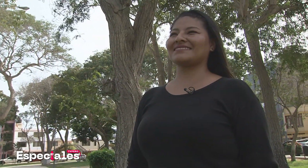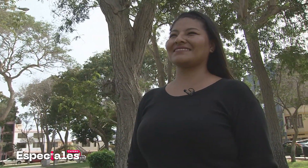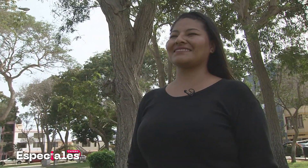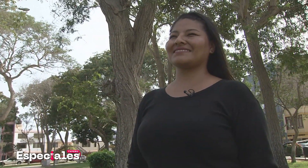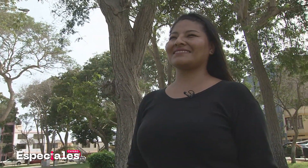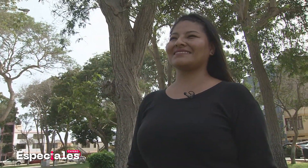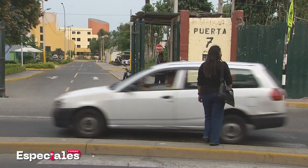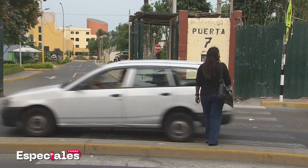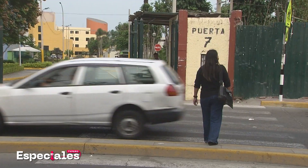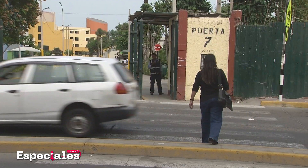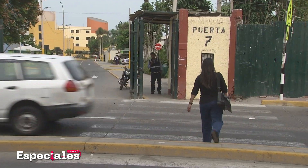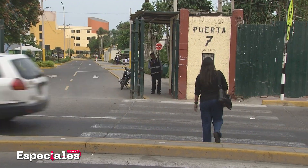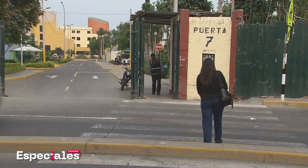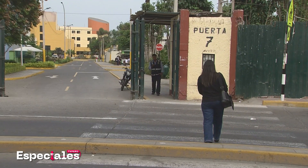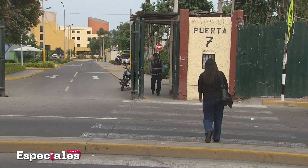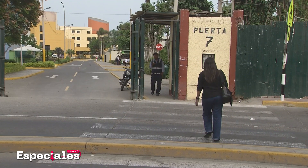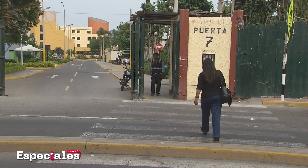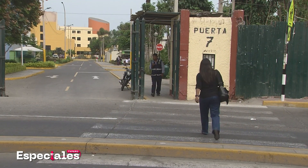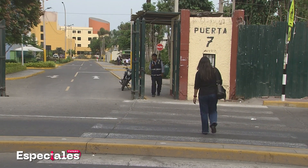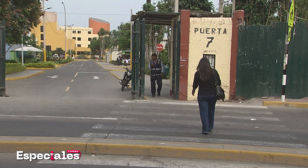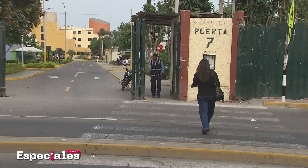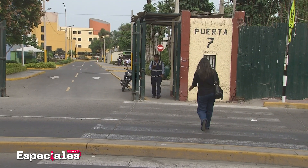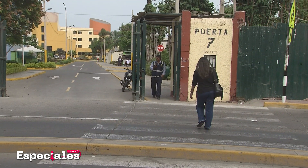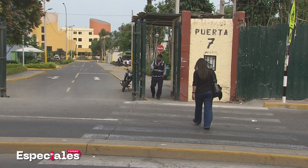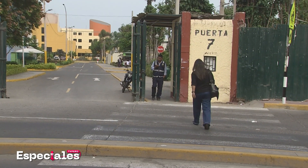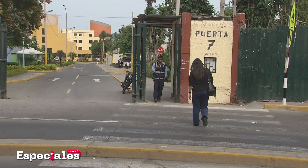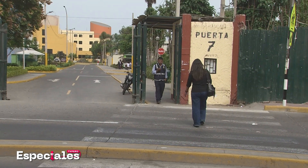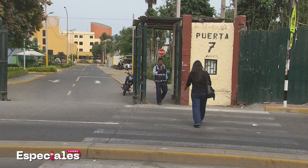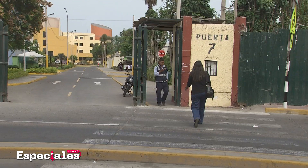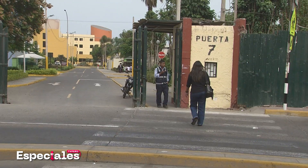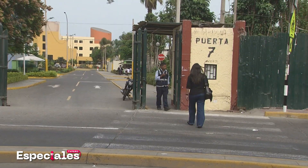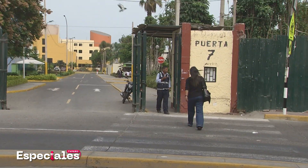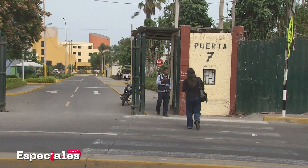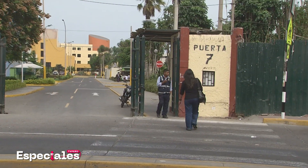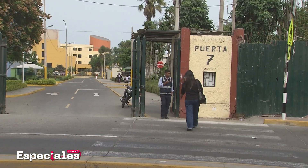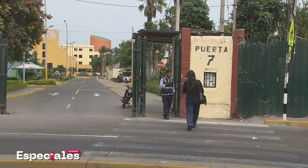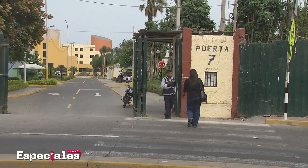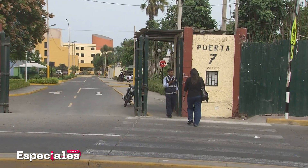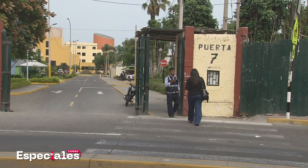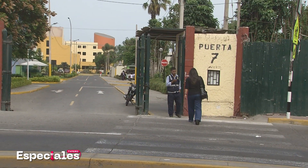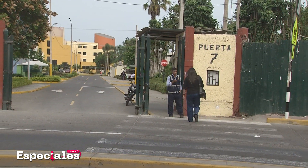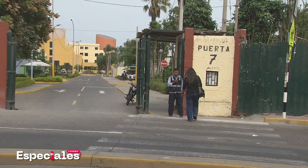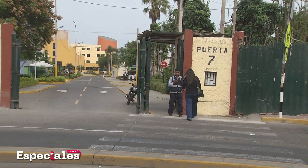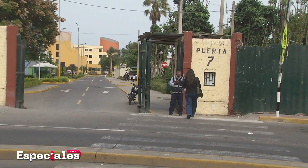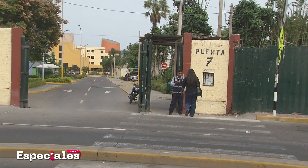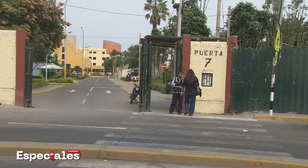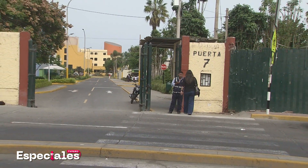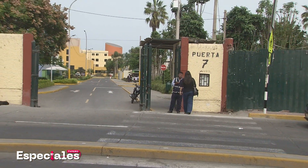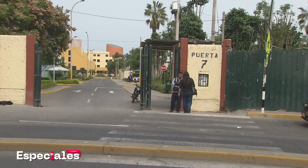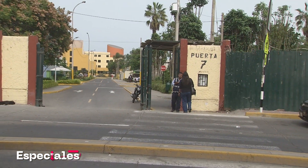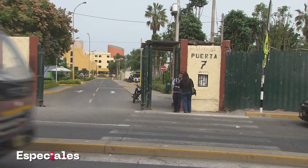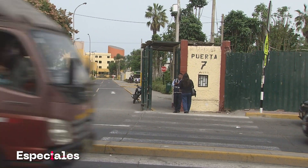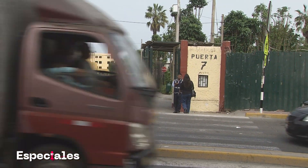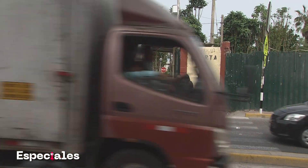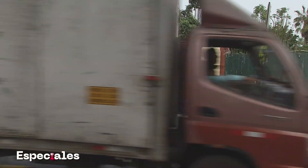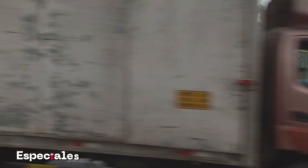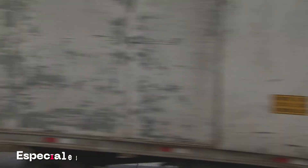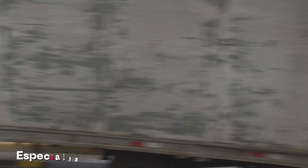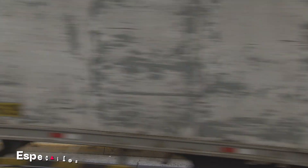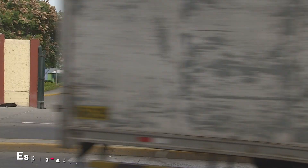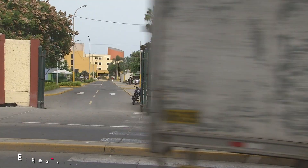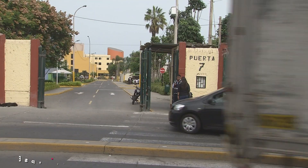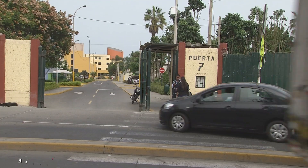agroindustrial de profesión, dejó su natal Tacna y su pequeño negocio de venta de helados artesanales para trasladarse a Lima